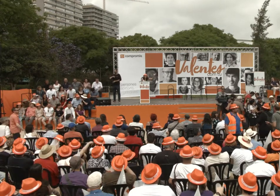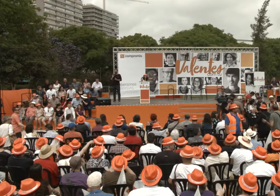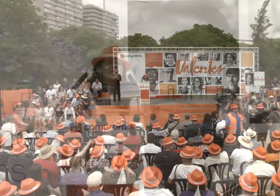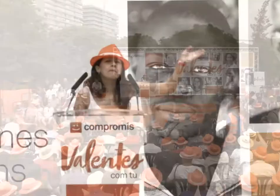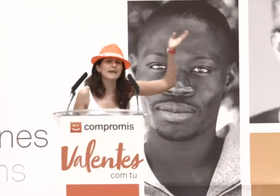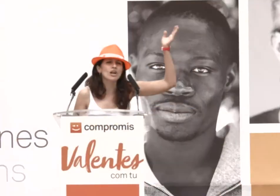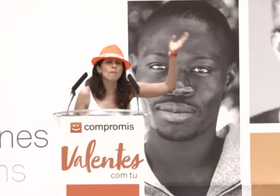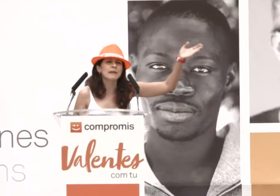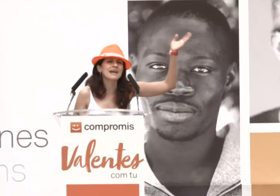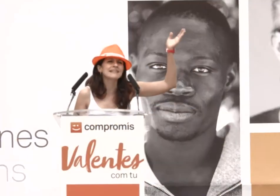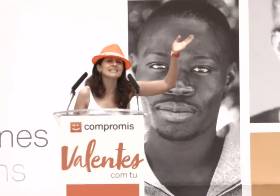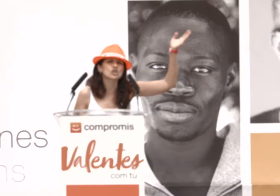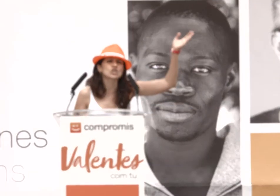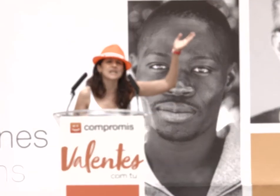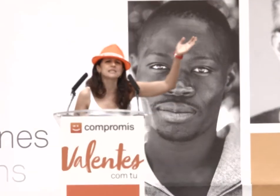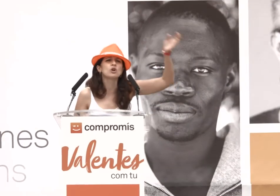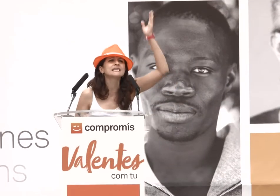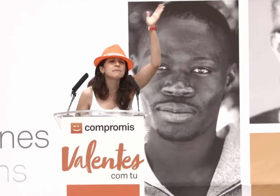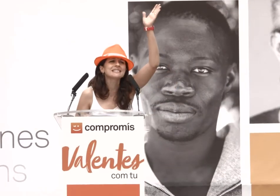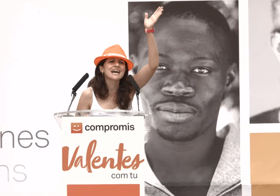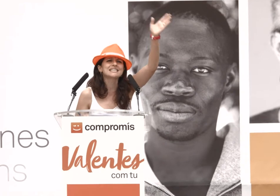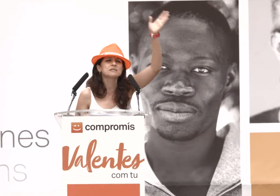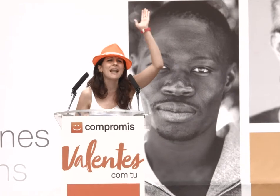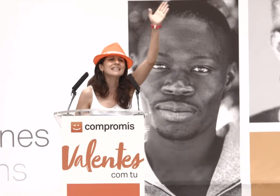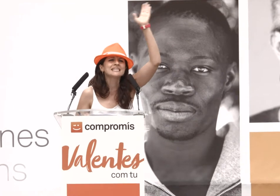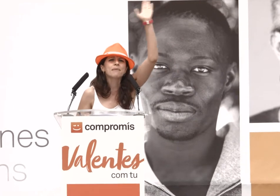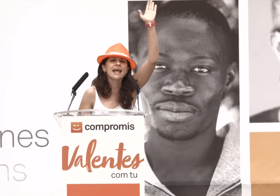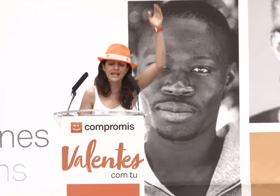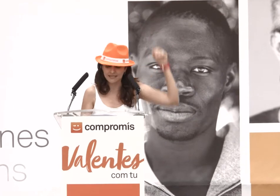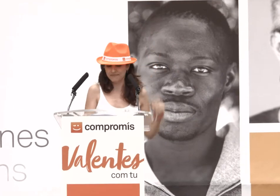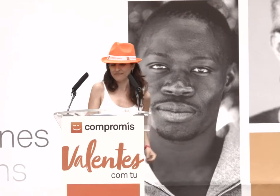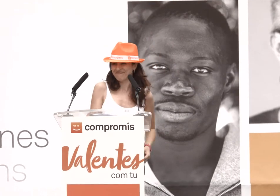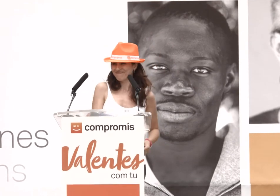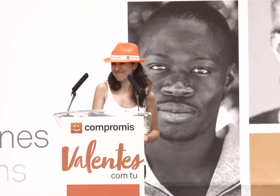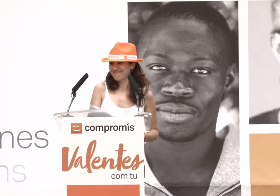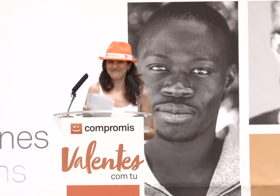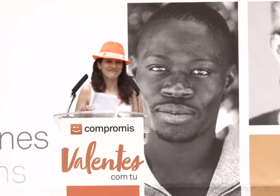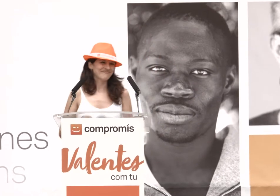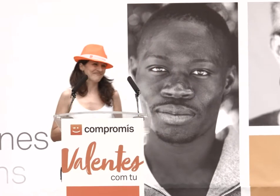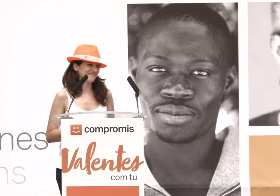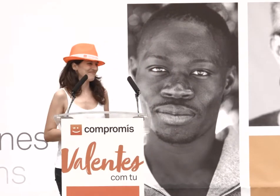que hem fet per al compliment d'aquests 2 anys. Moltíssimes gràcies, valentes i valents!